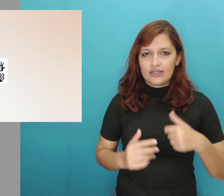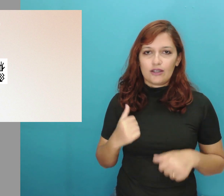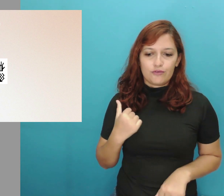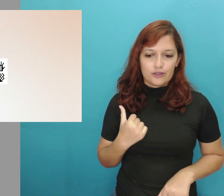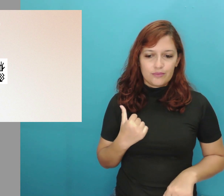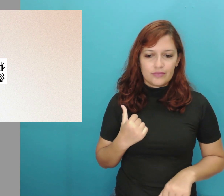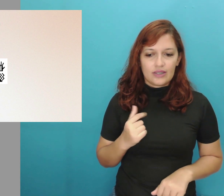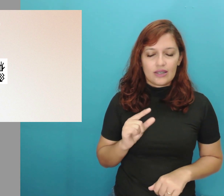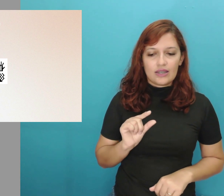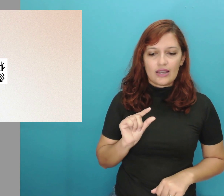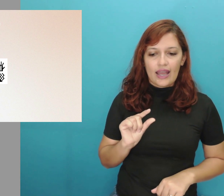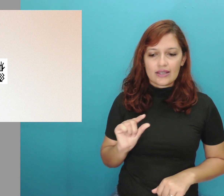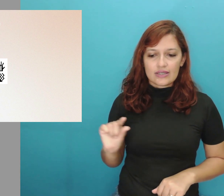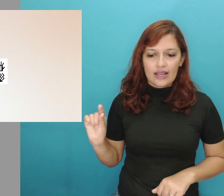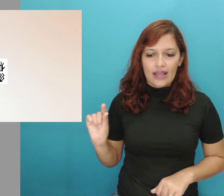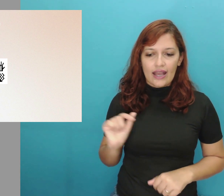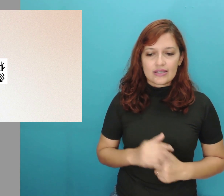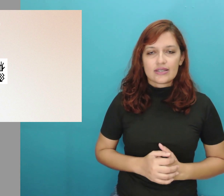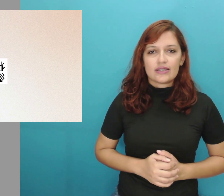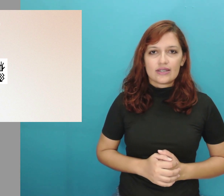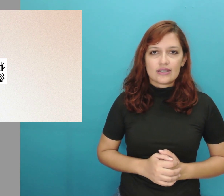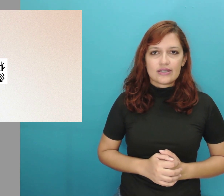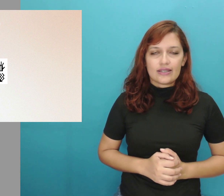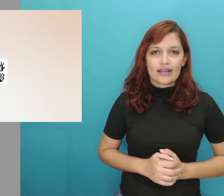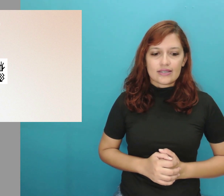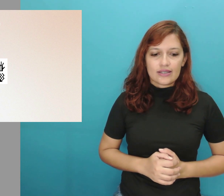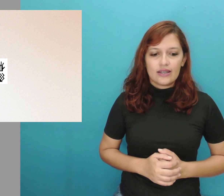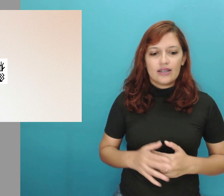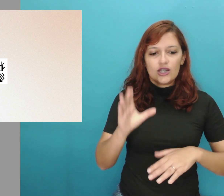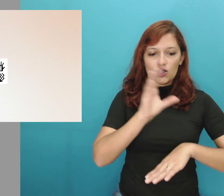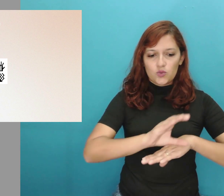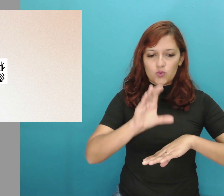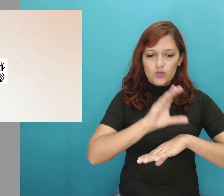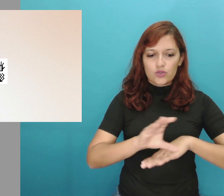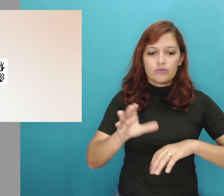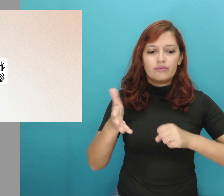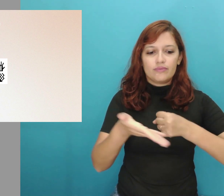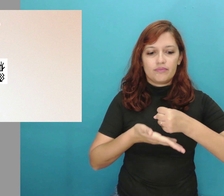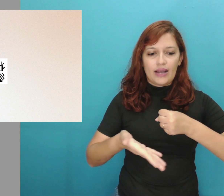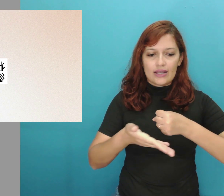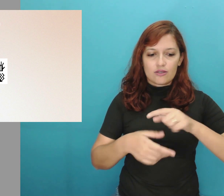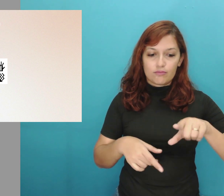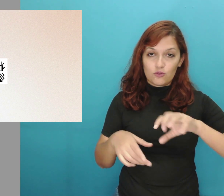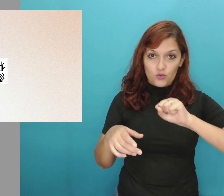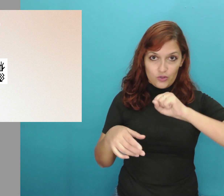Então, viu que essa é a escrita de sinais. Curso básico, curso.